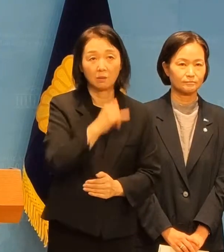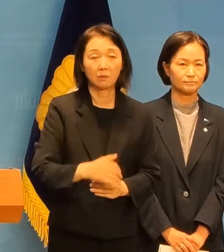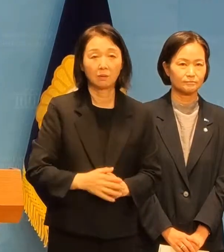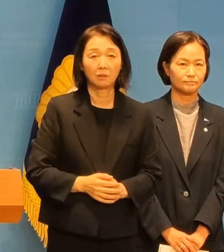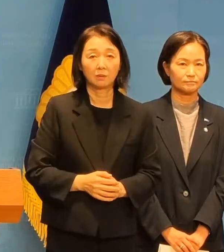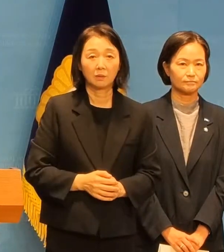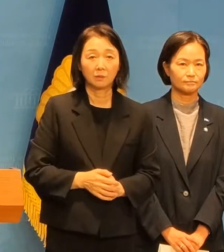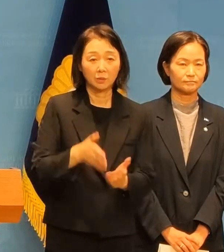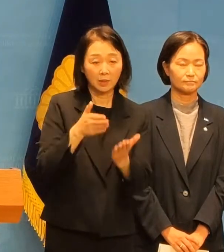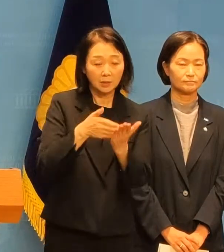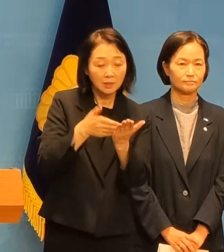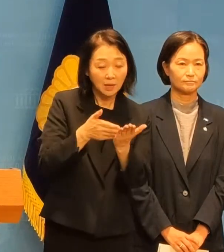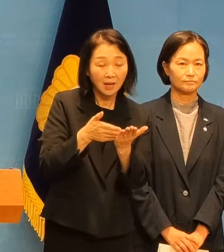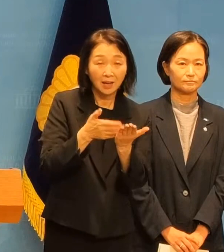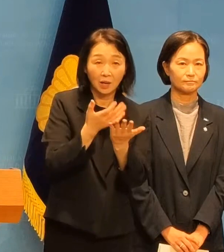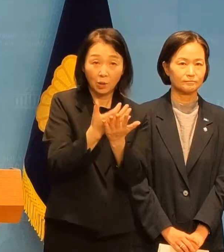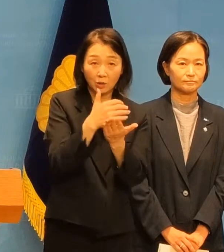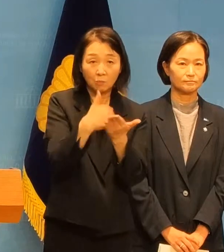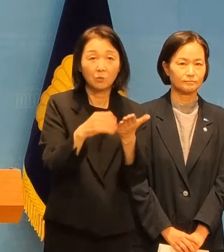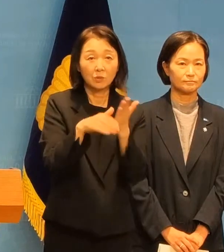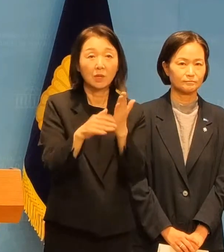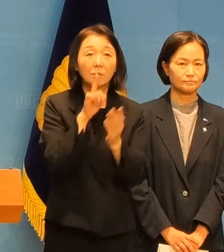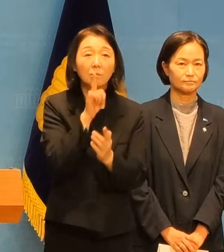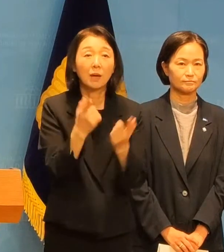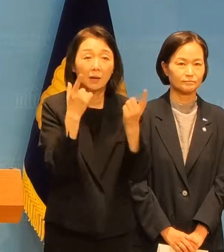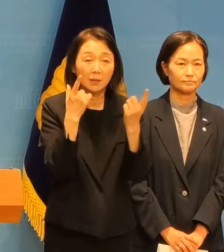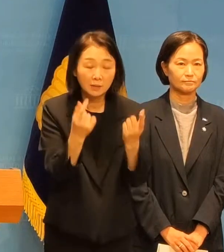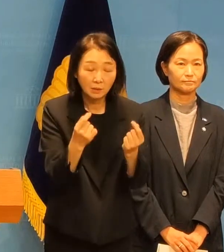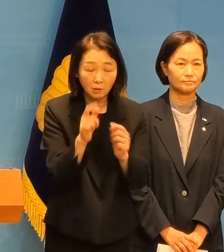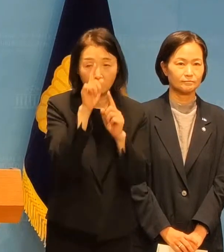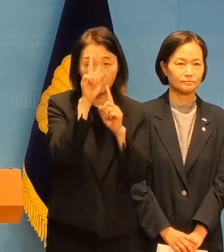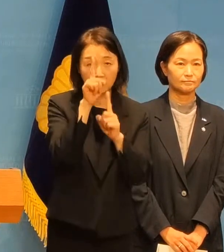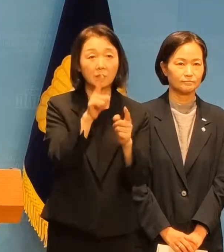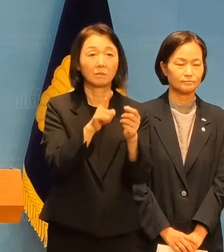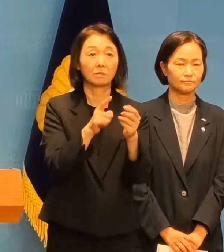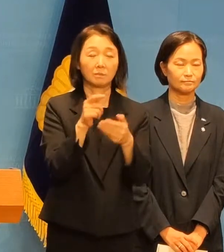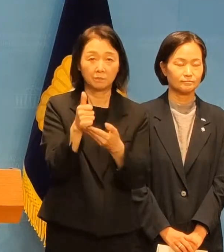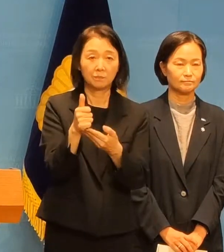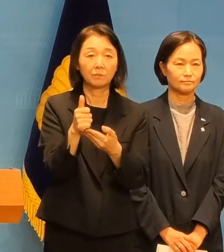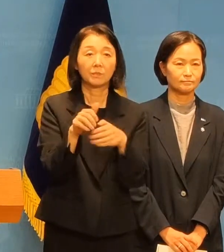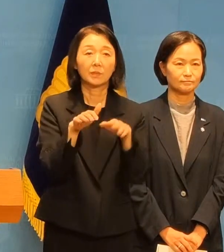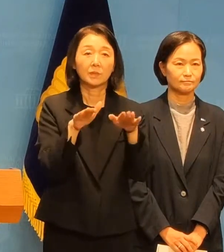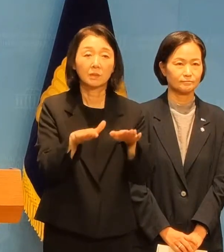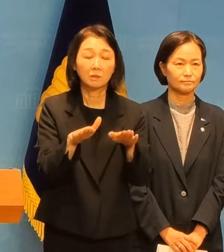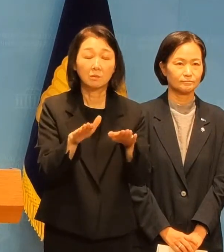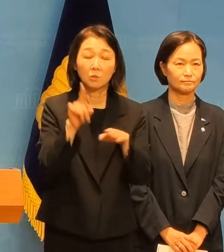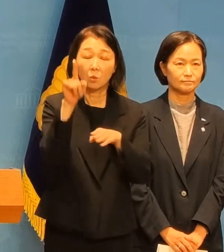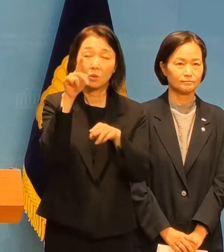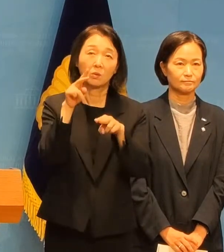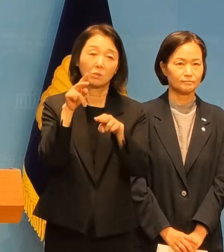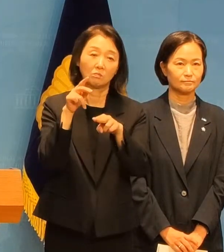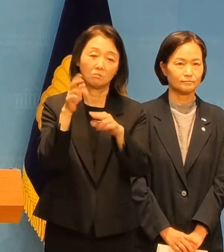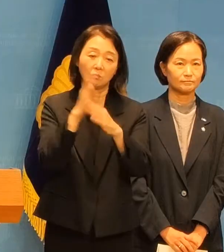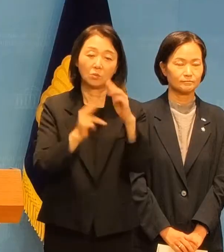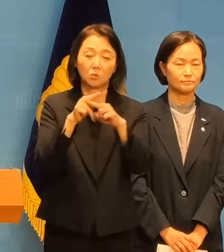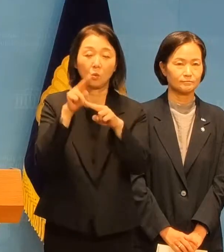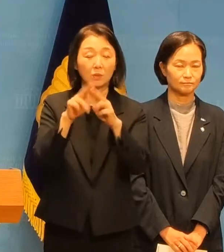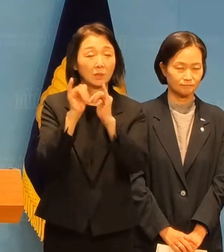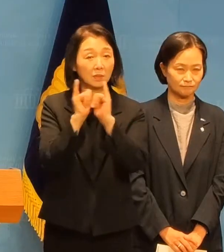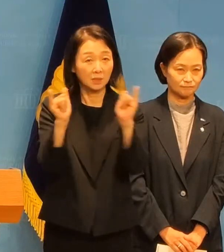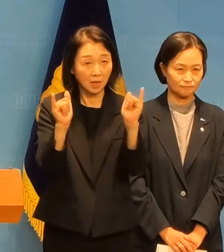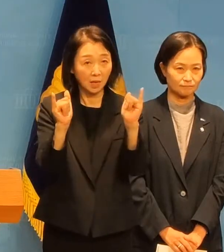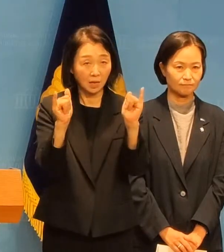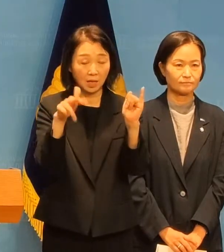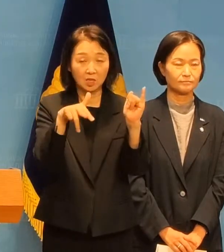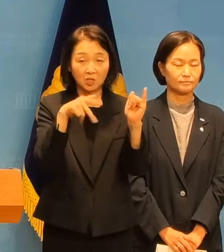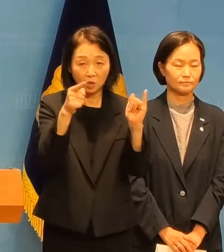앞서 기자회견문에서 저희가 말씀드렸던 것처럼 이진숙 위원장은 현재 고위공직자